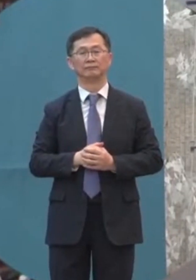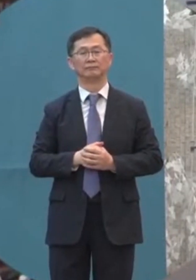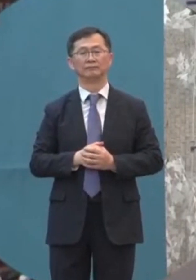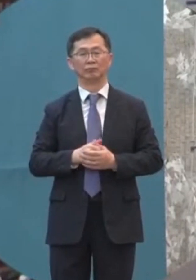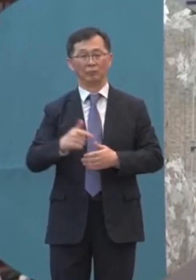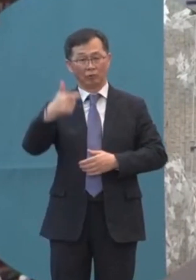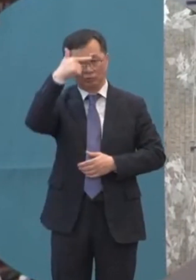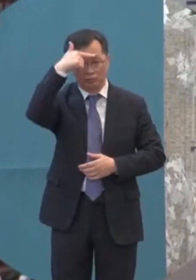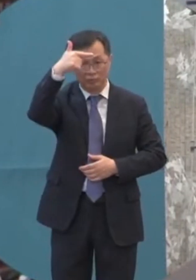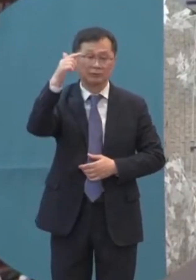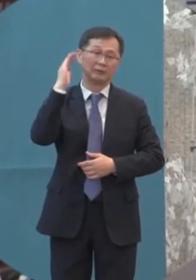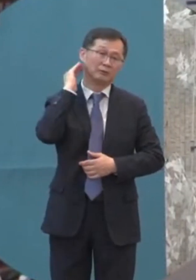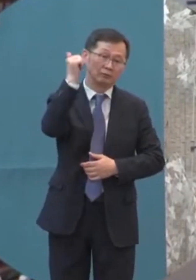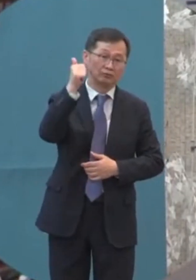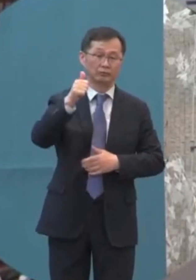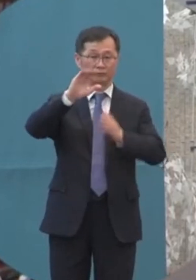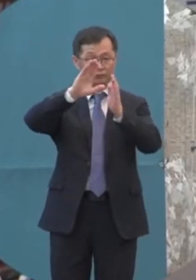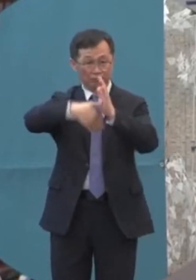노무현 대통령은